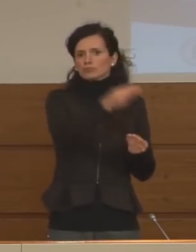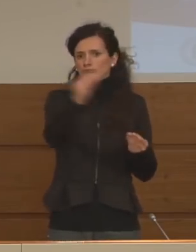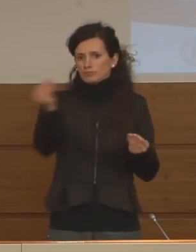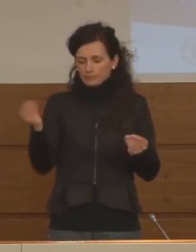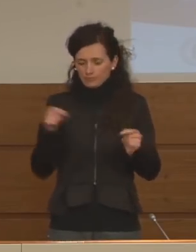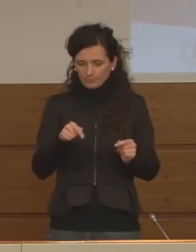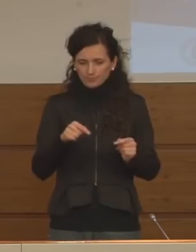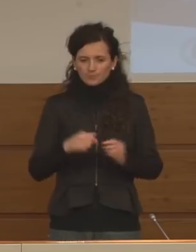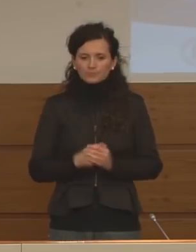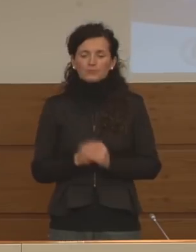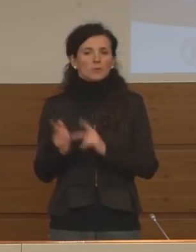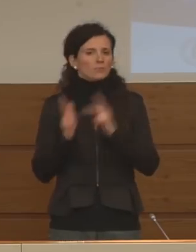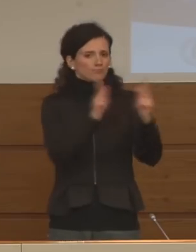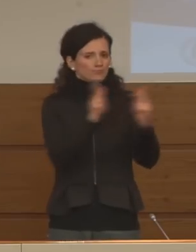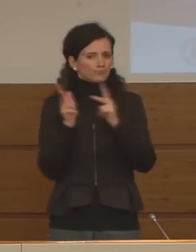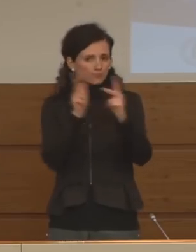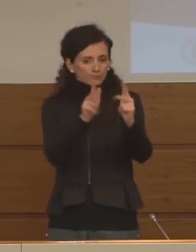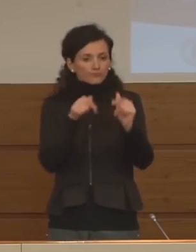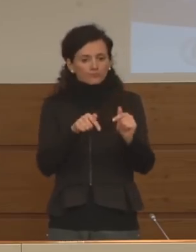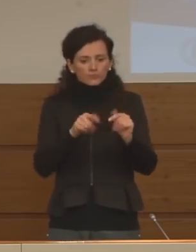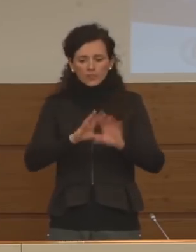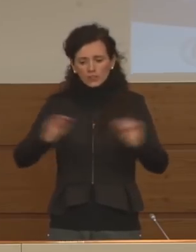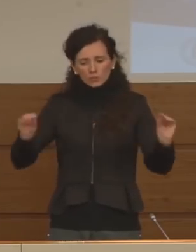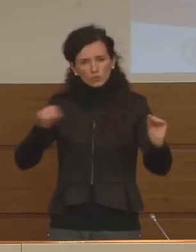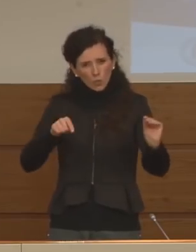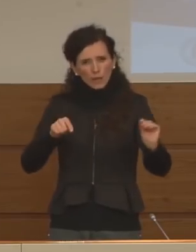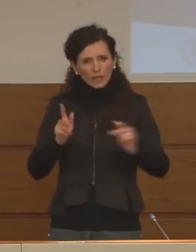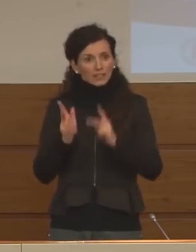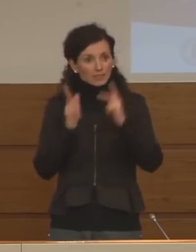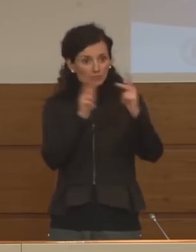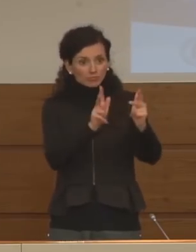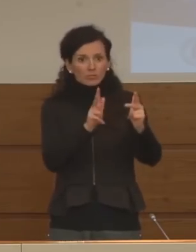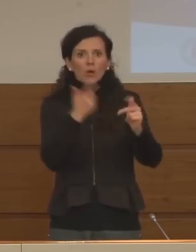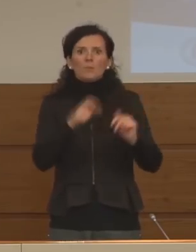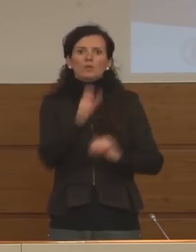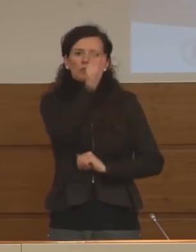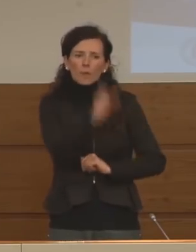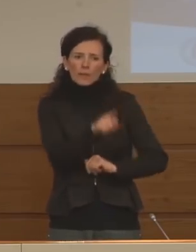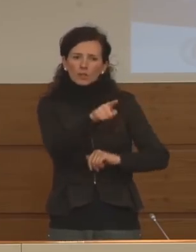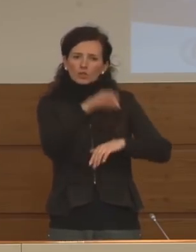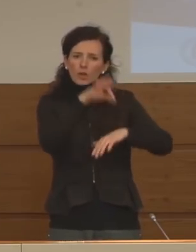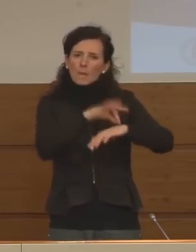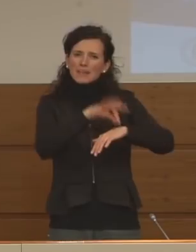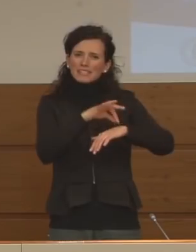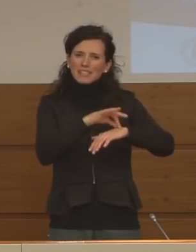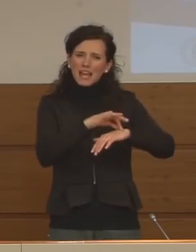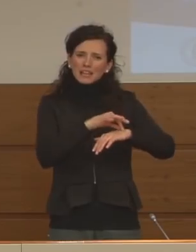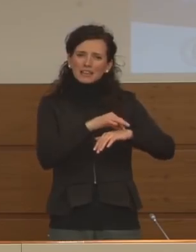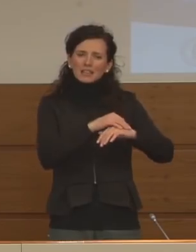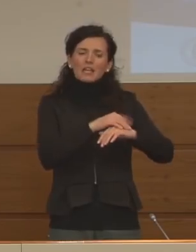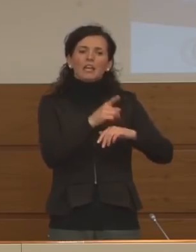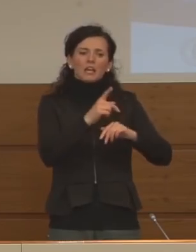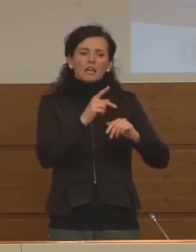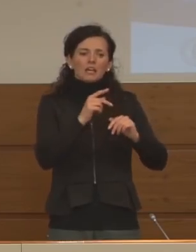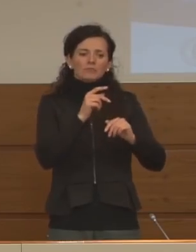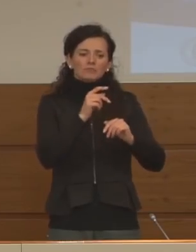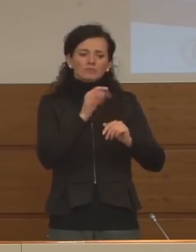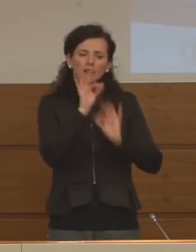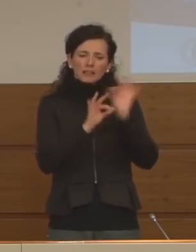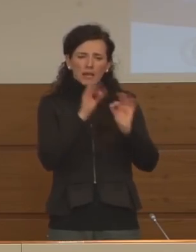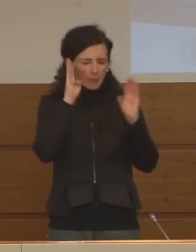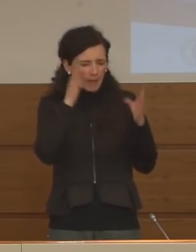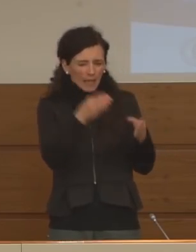servono perché le persone ricoverate in terapia intensiva possano essere